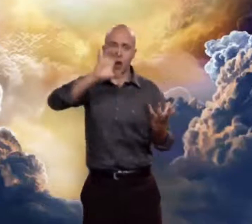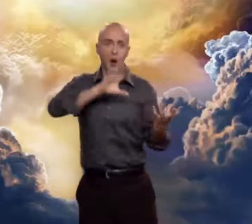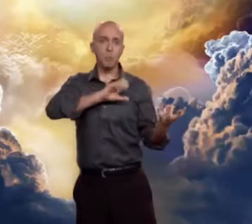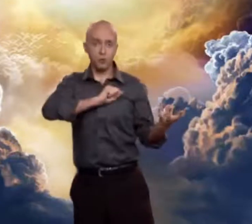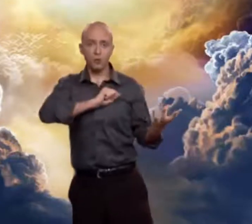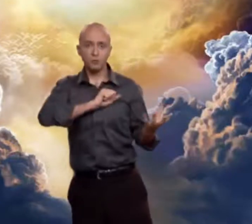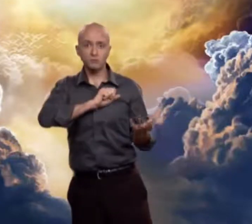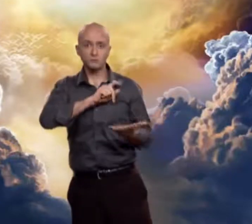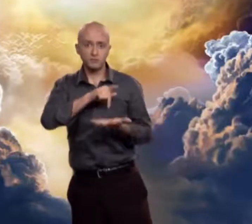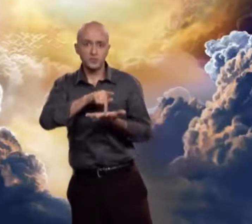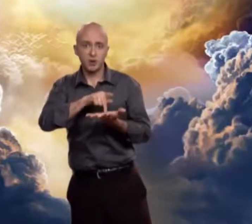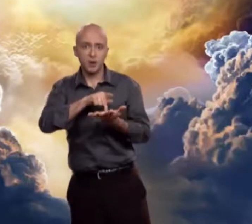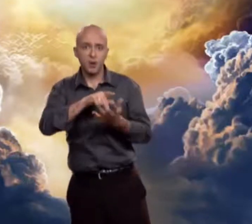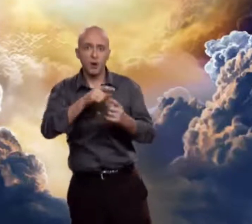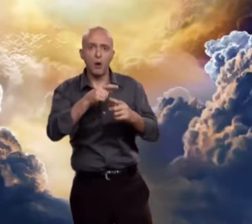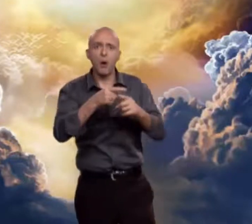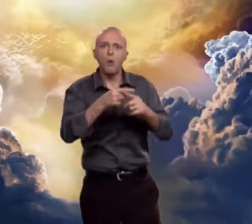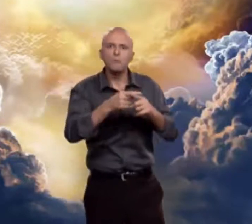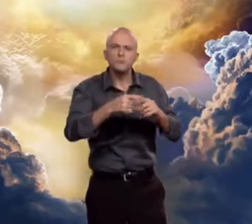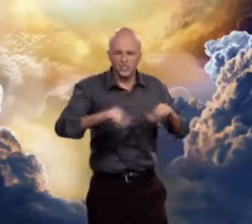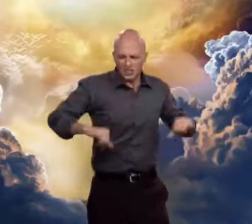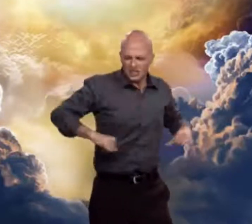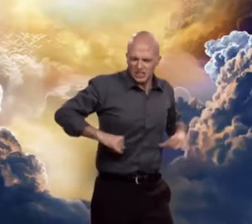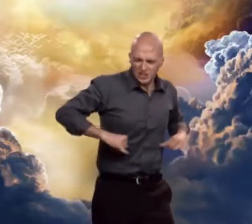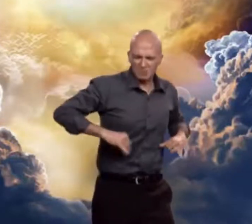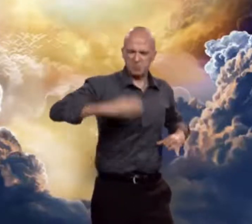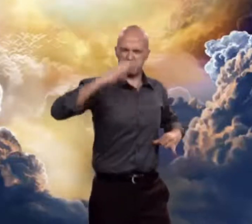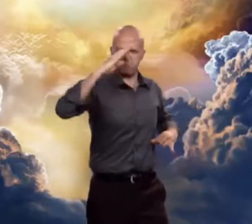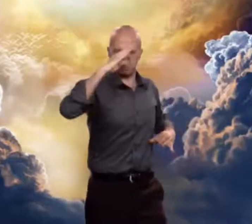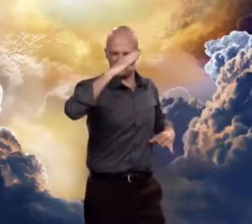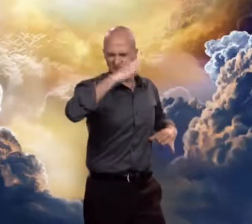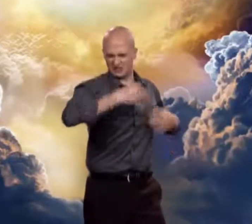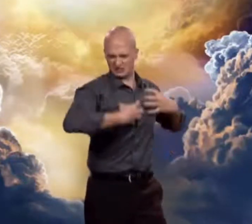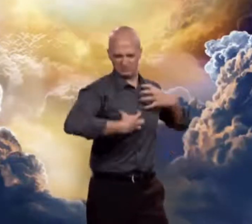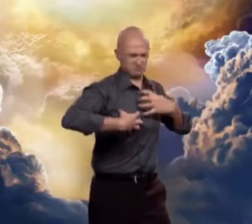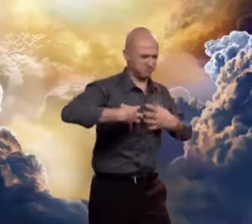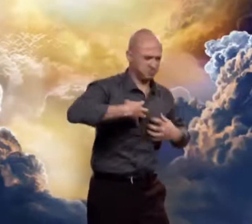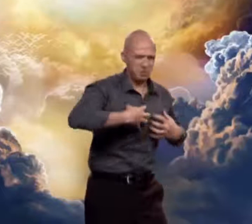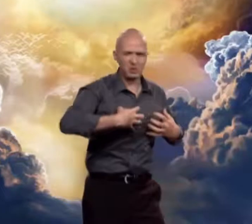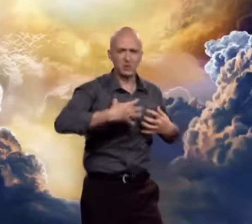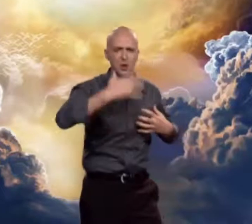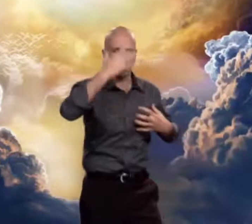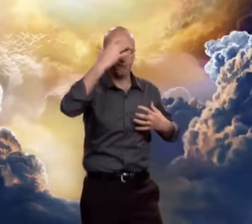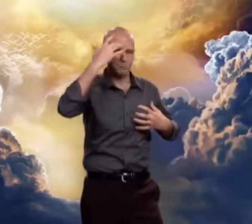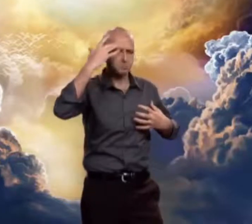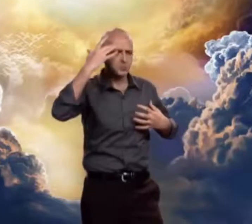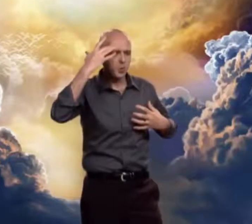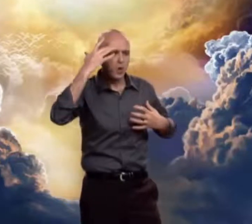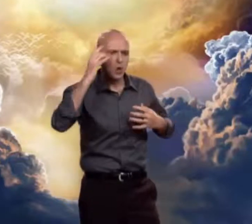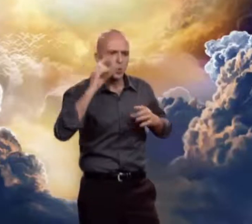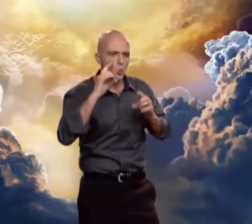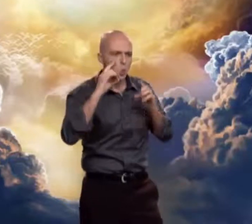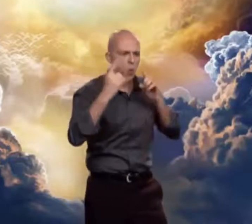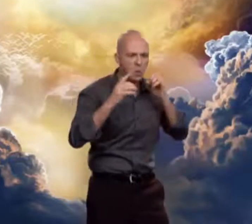misérias e desolação e questionam como ele pode existir no reino de um Deus infinito em sabedoria, poder e